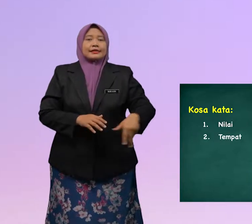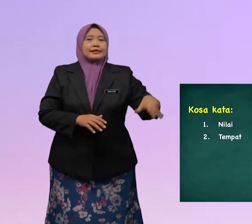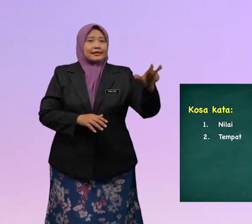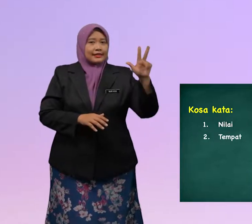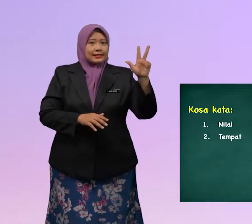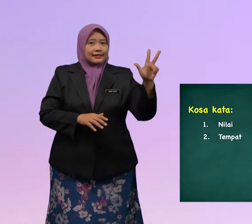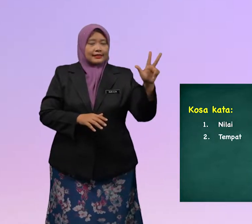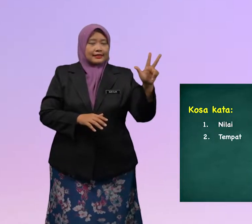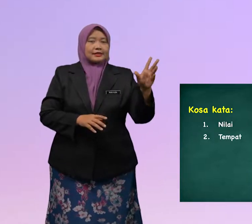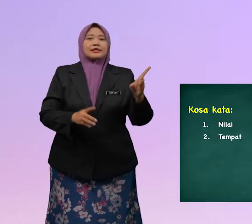ketiga,